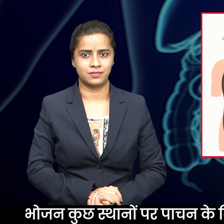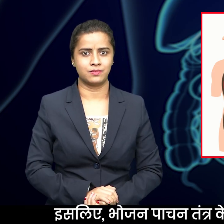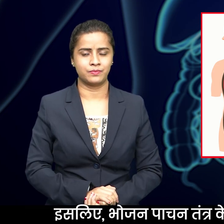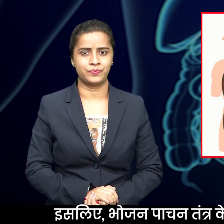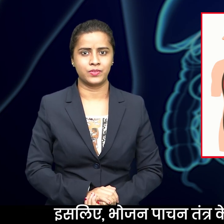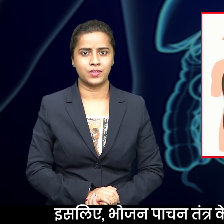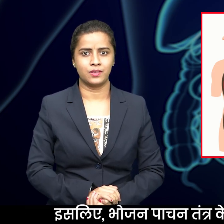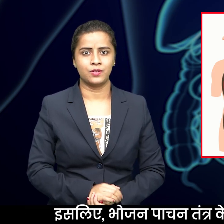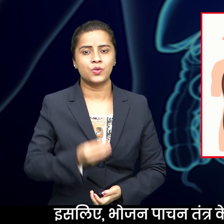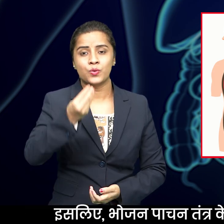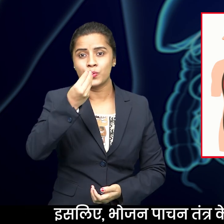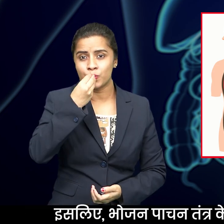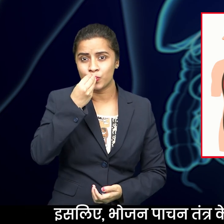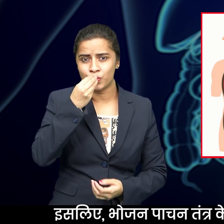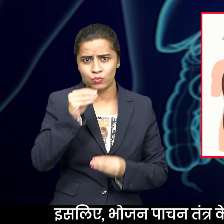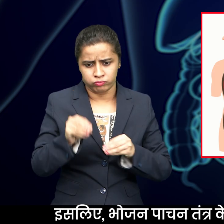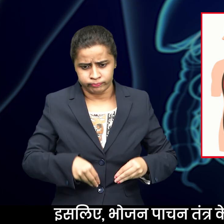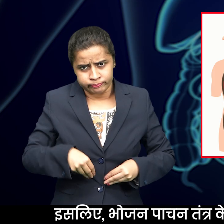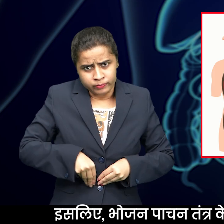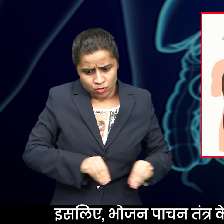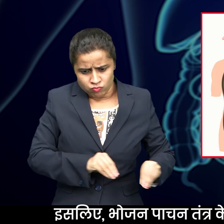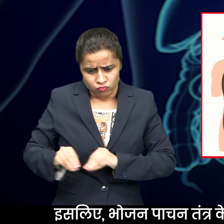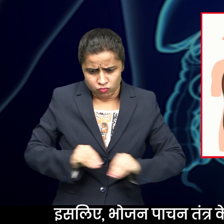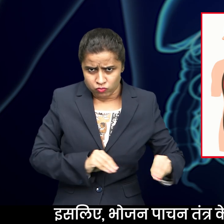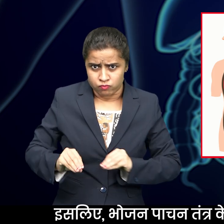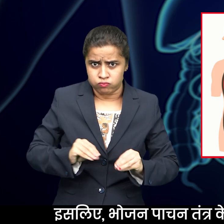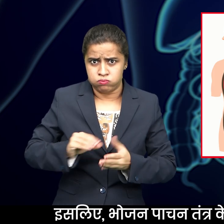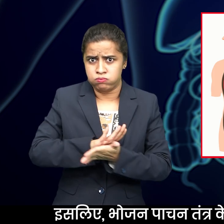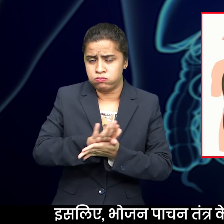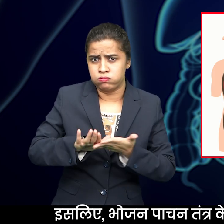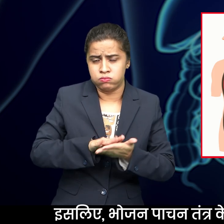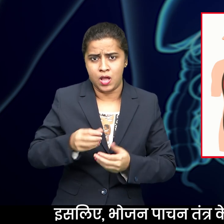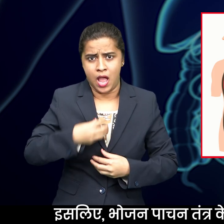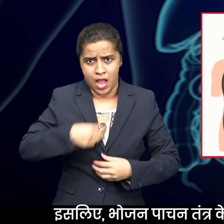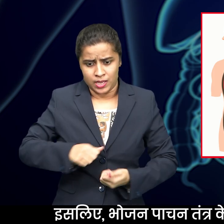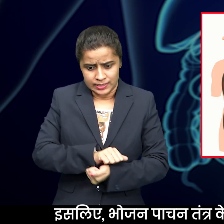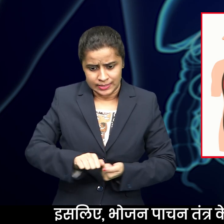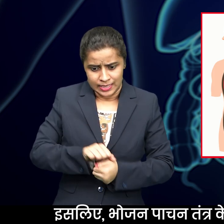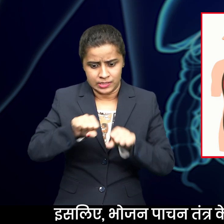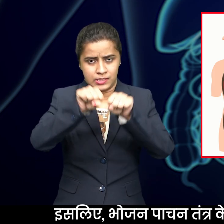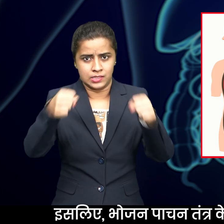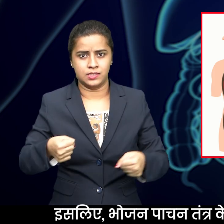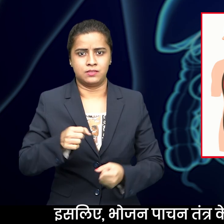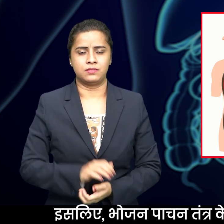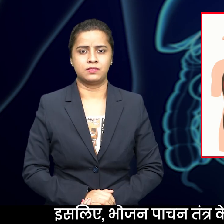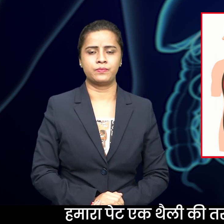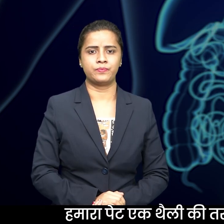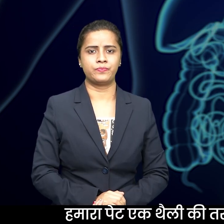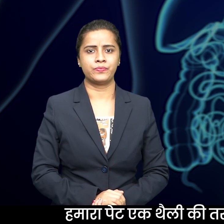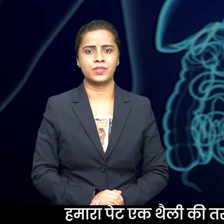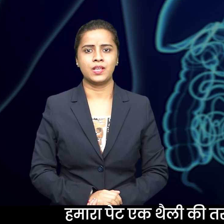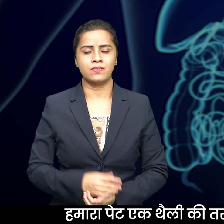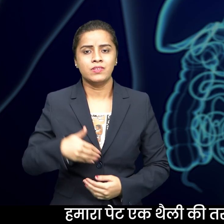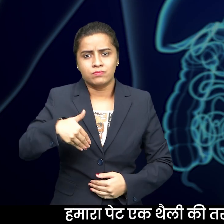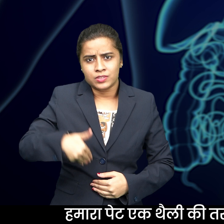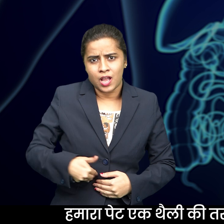है। इसलिए भोजन पाचन तंत्र के माध्यम से समान रूप से नहीं चलता है।